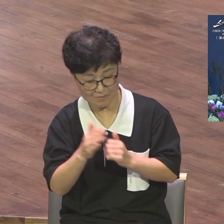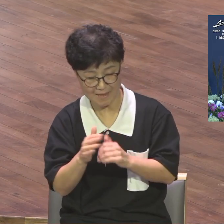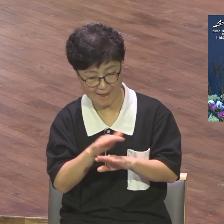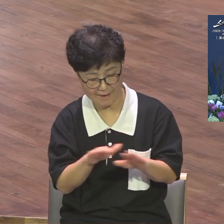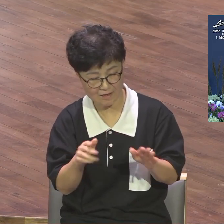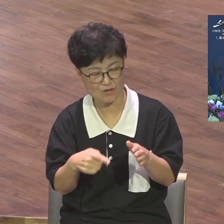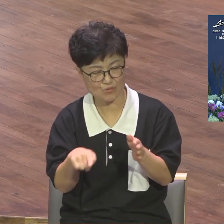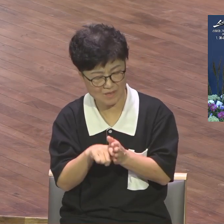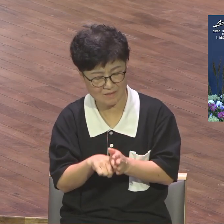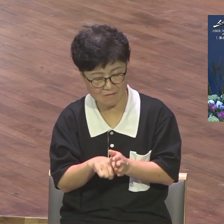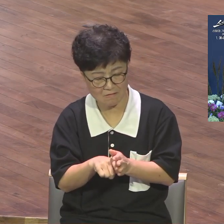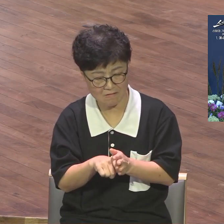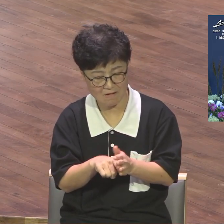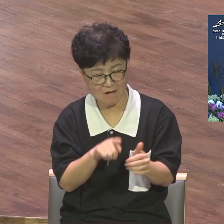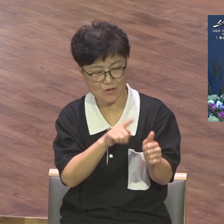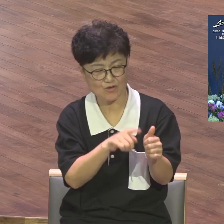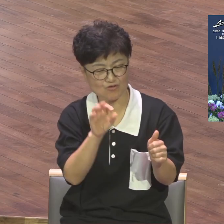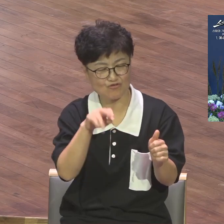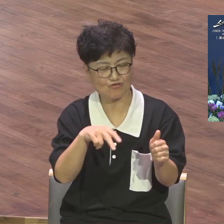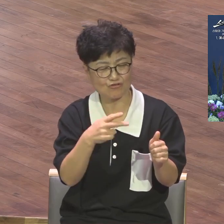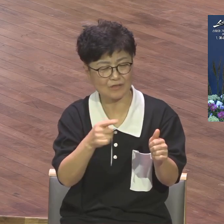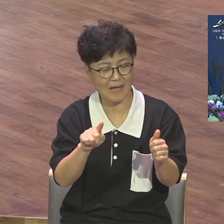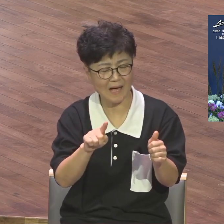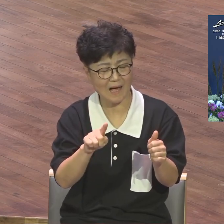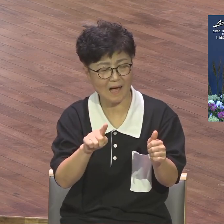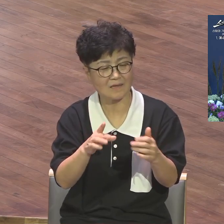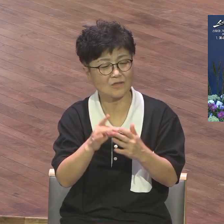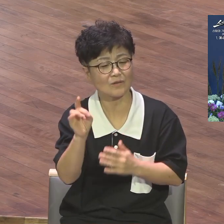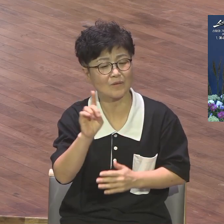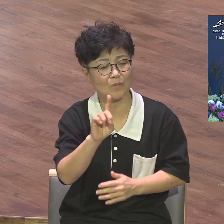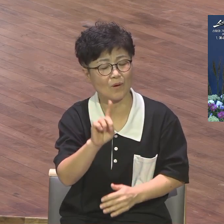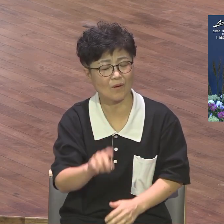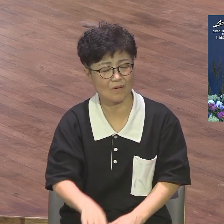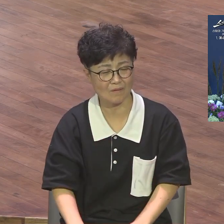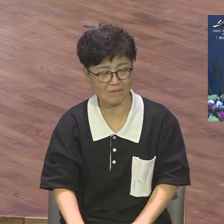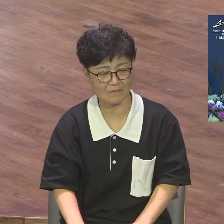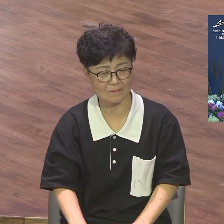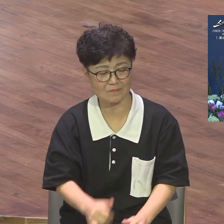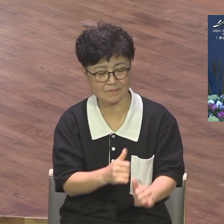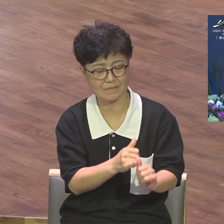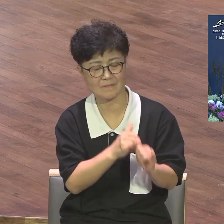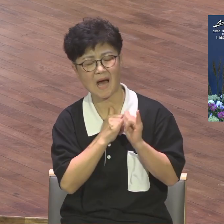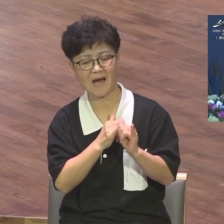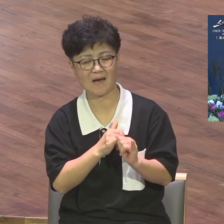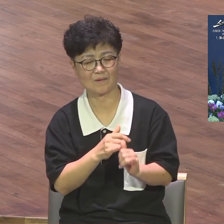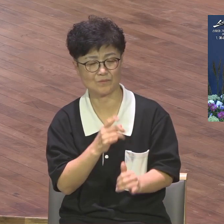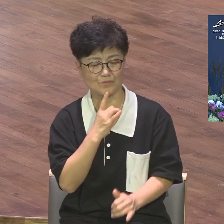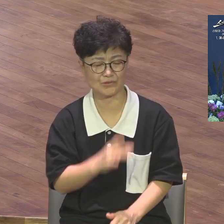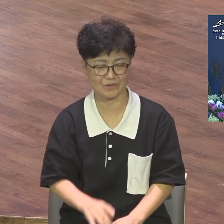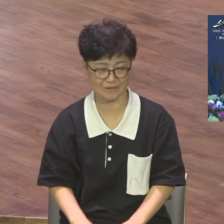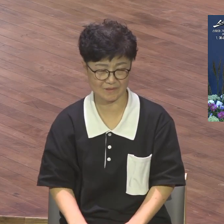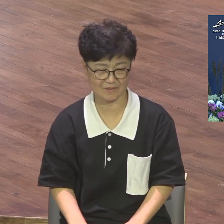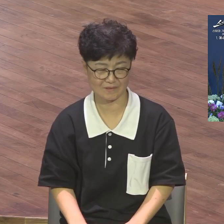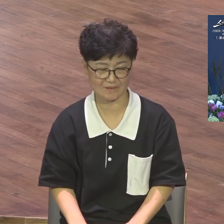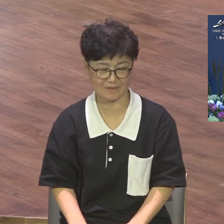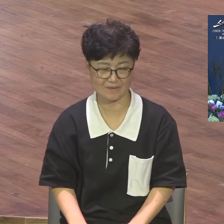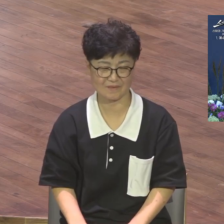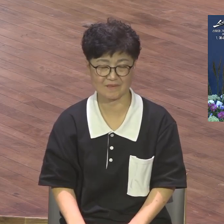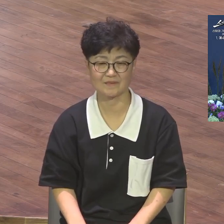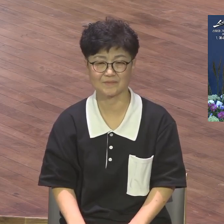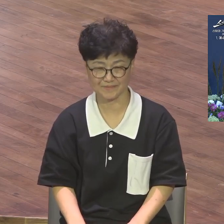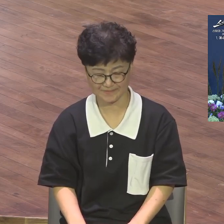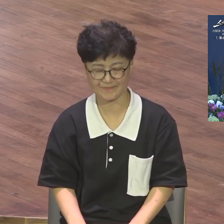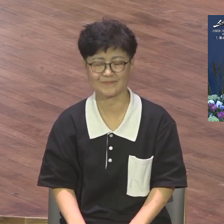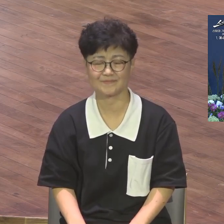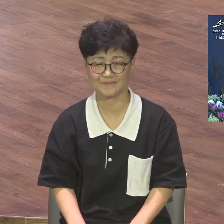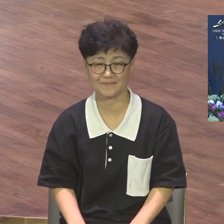우리보다 더 양심이 발달되어 있습니다. 하나님을 떠난 죄인임을 고백하는 회개라는 장치를 통해서만이